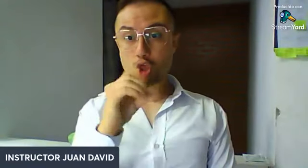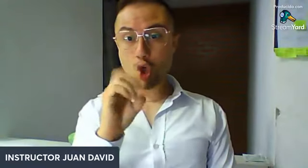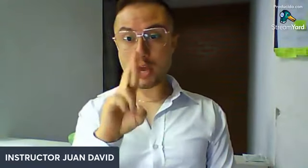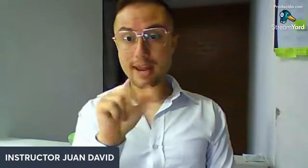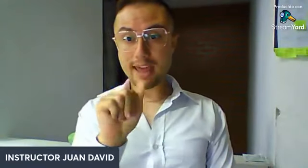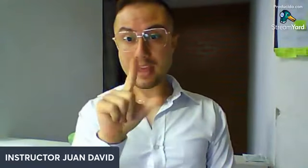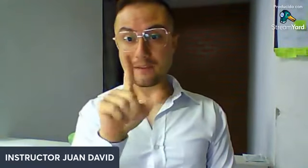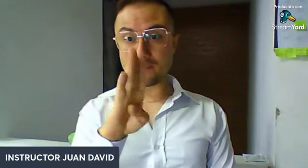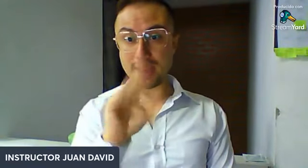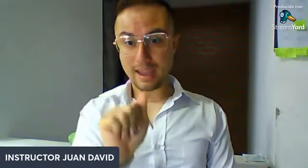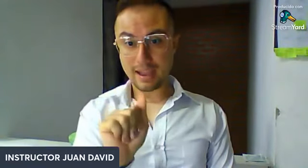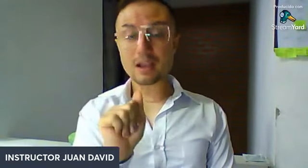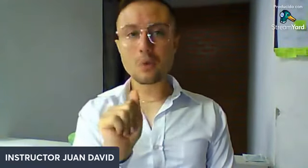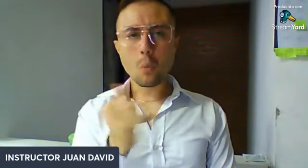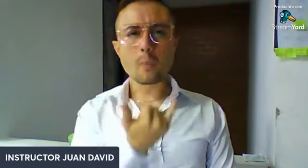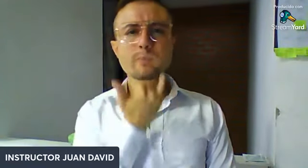María Doralba,